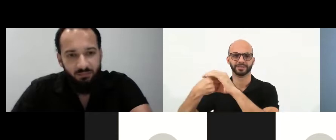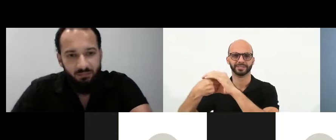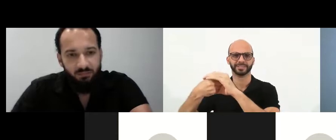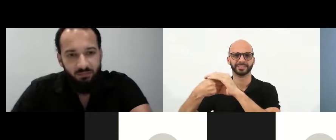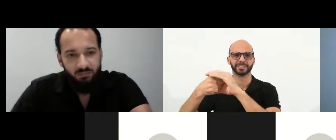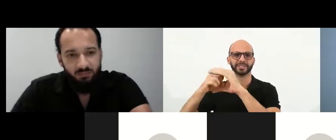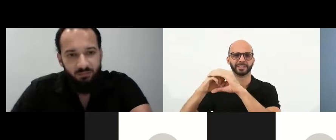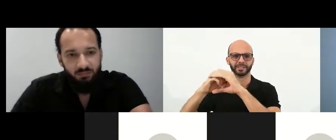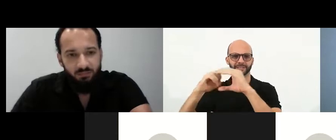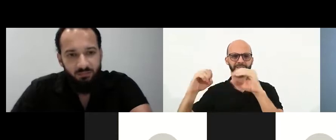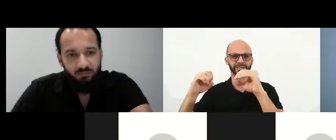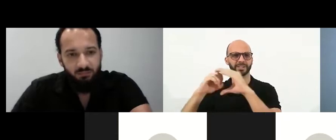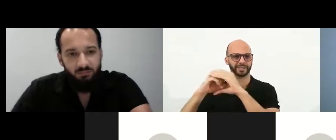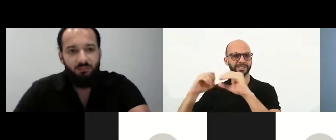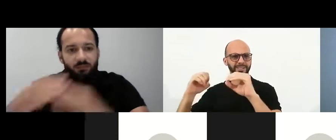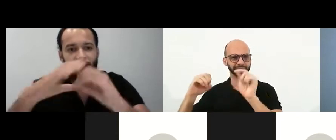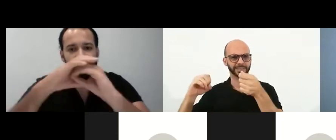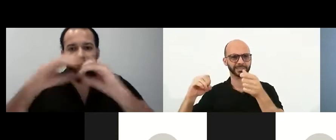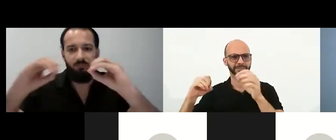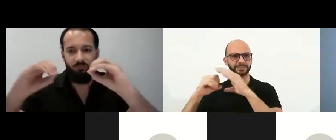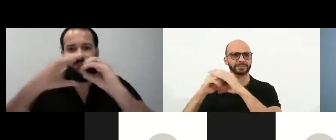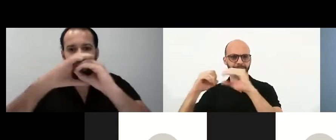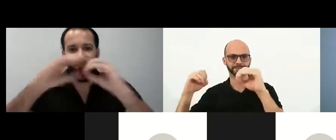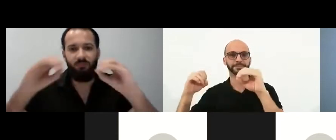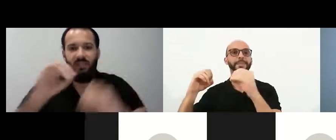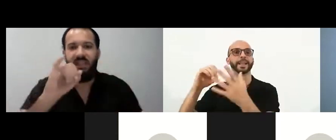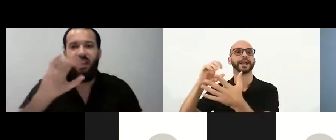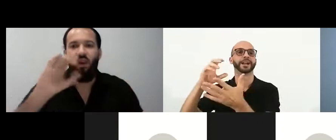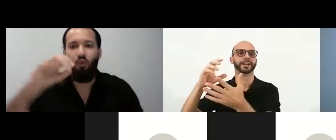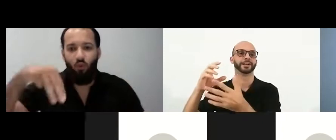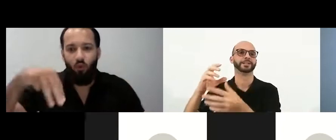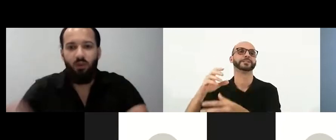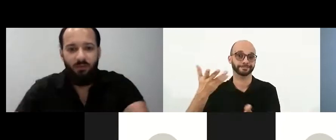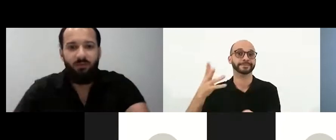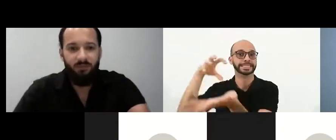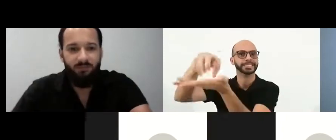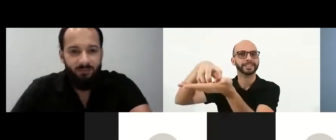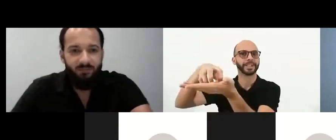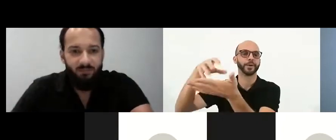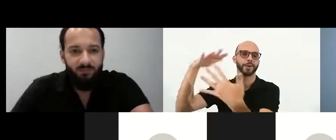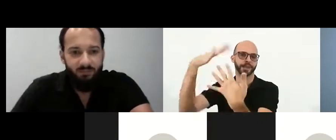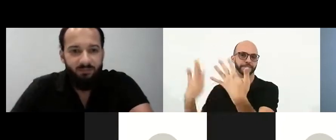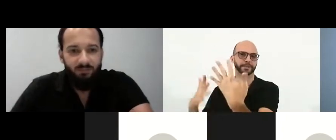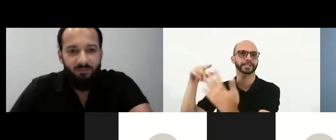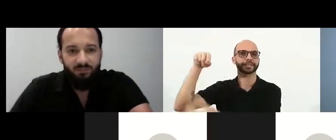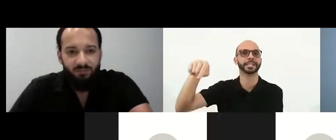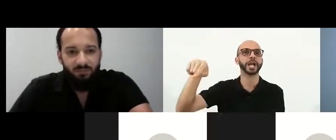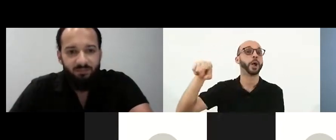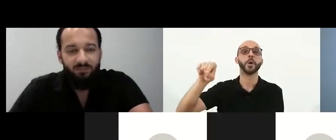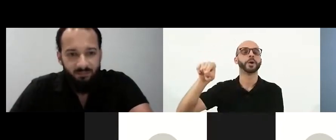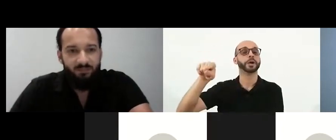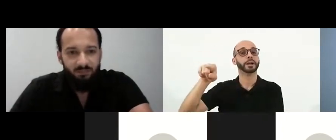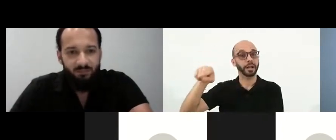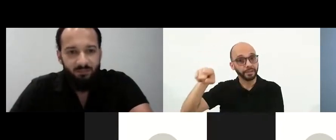quando houve esse é o aplicativo, que ele tem